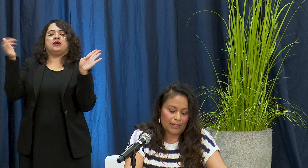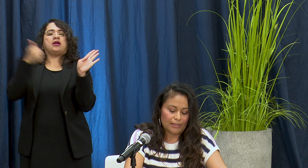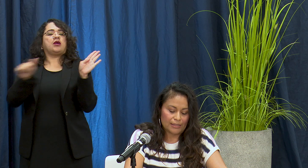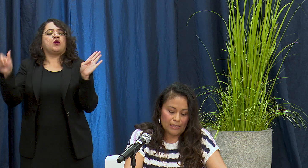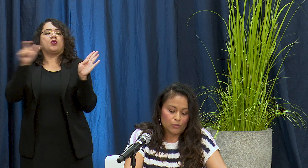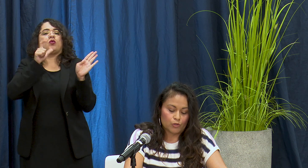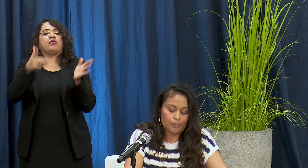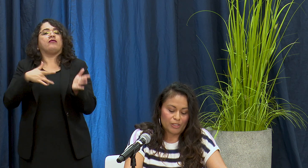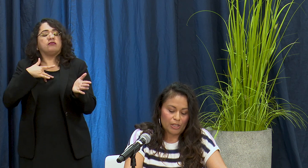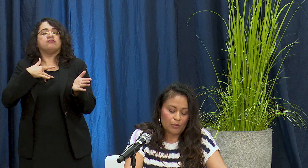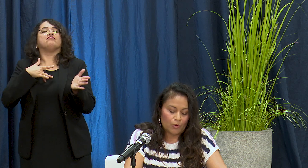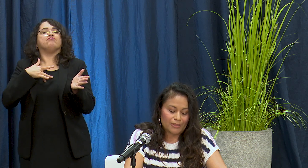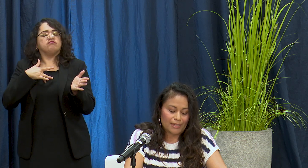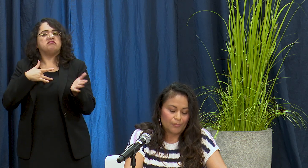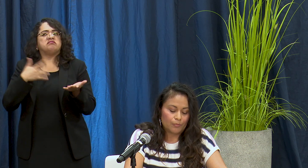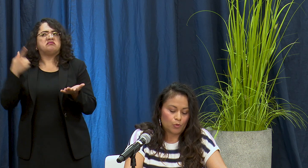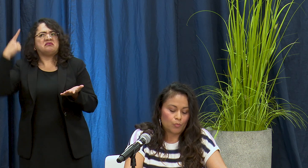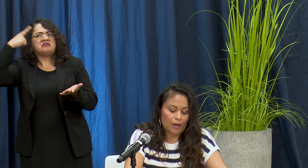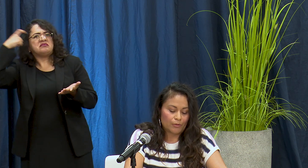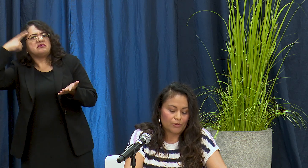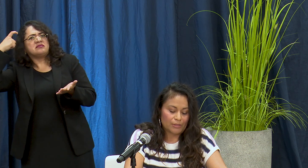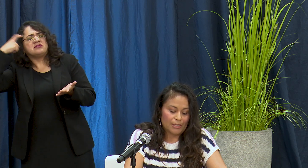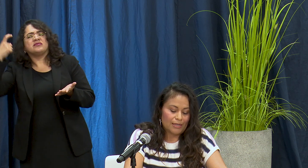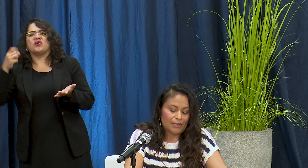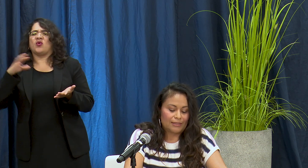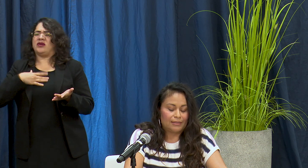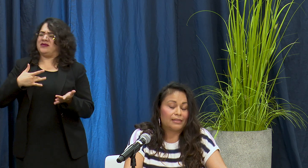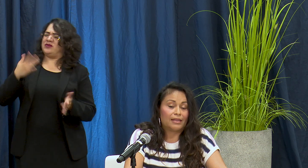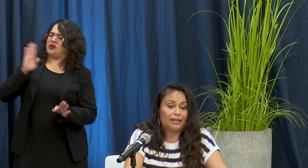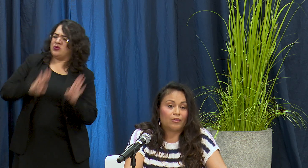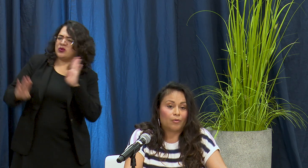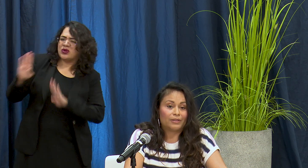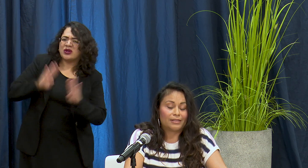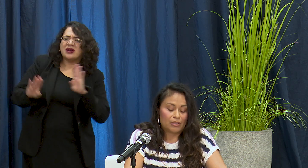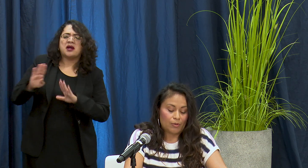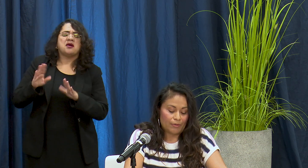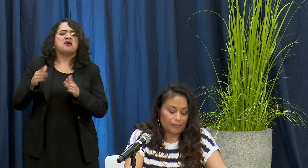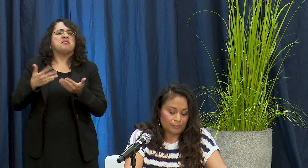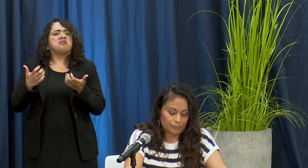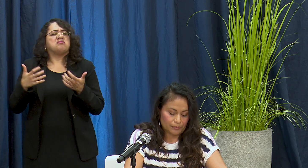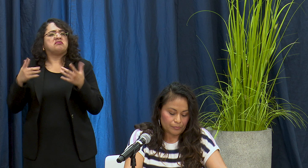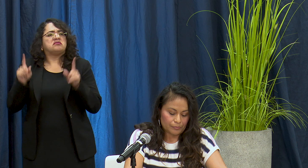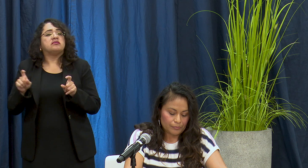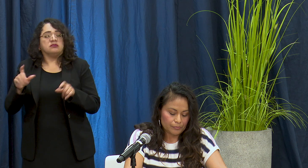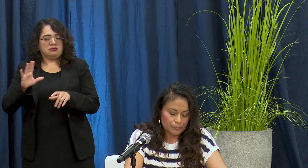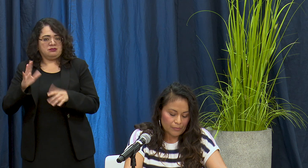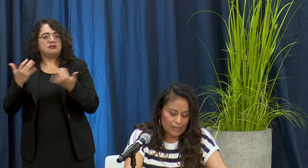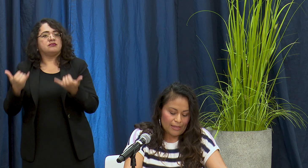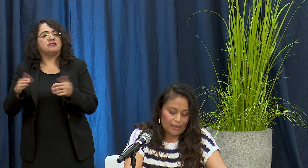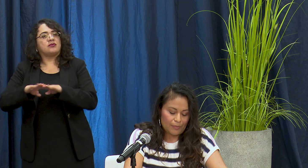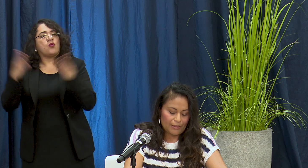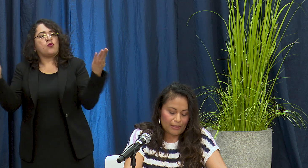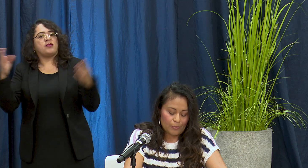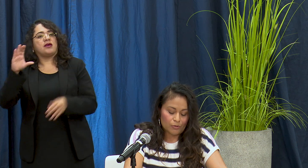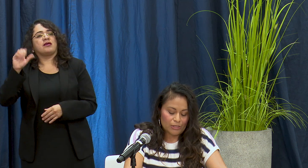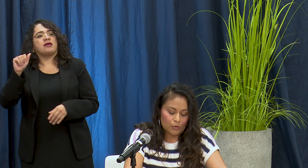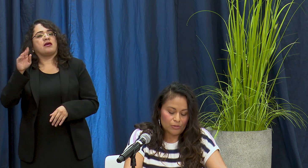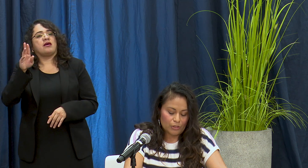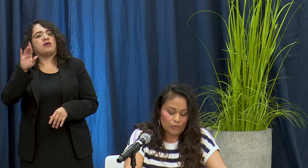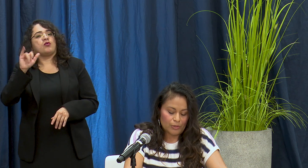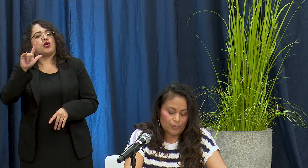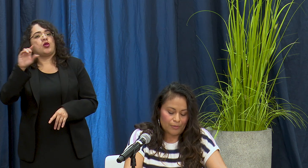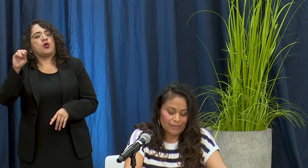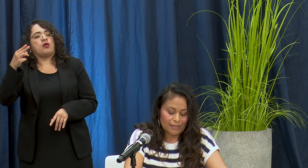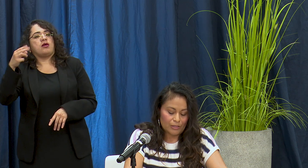aquellos que sospechan o están preocupados que tienen COVID-19. También tenemos